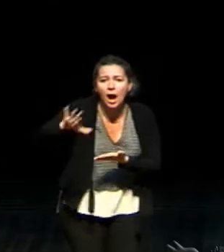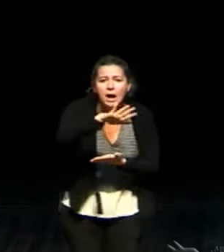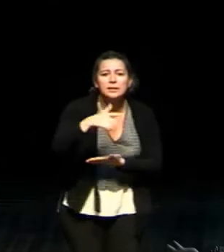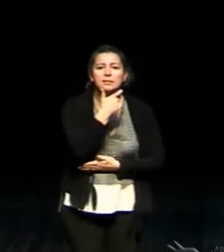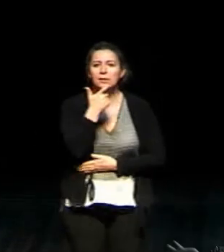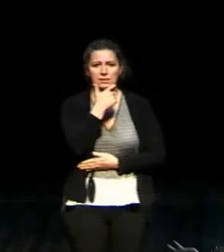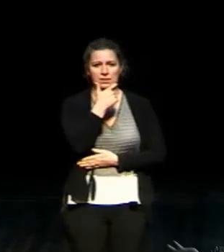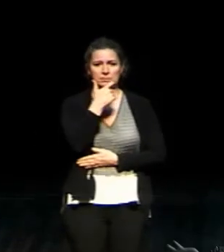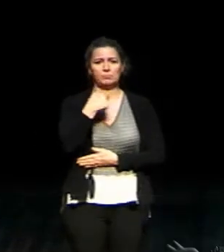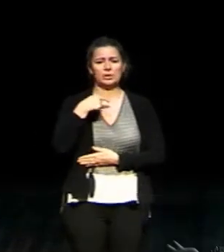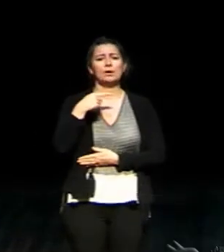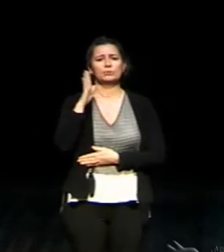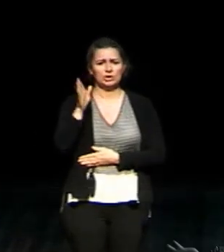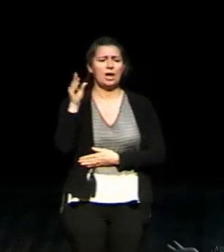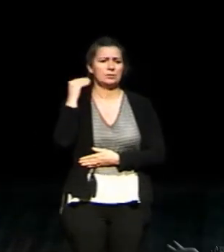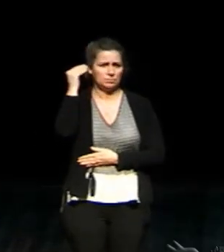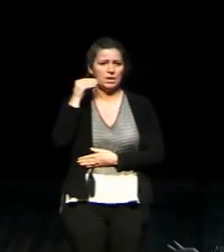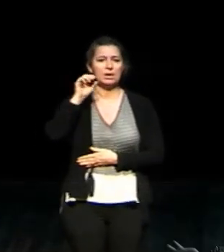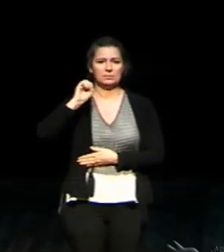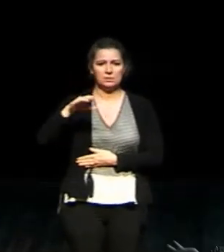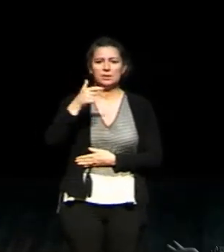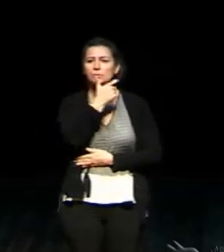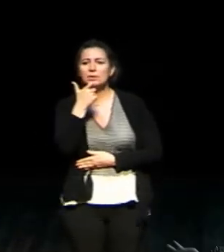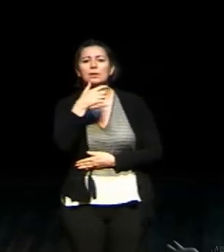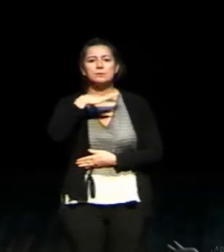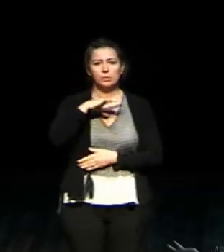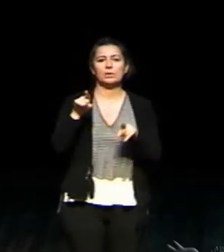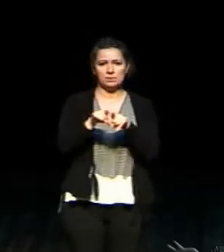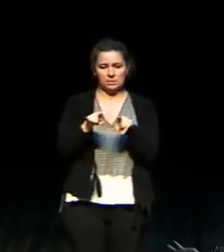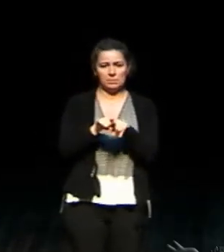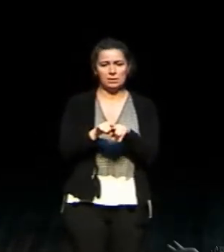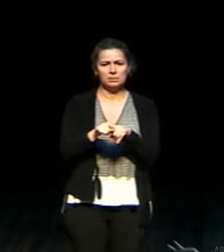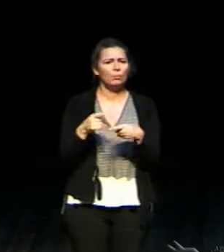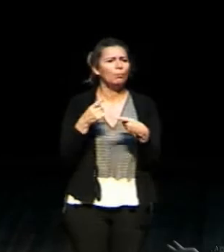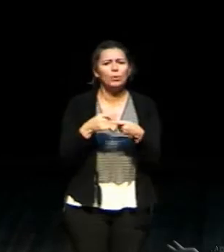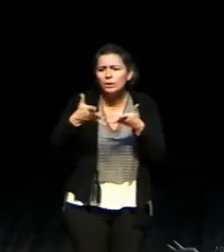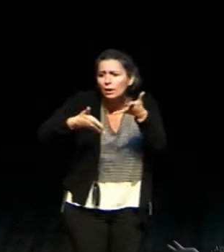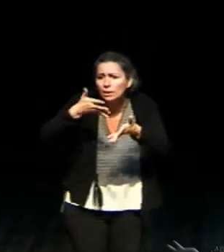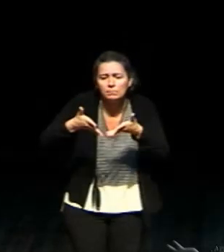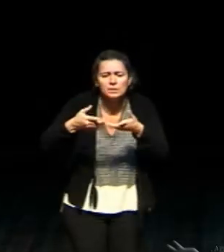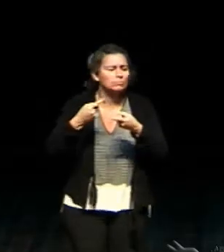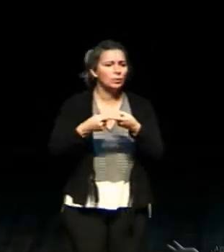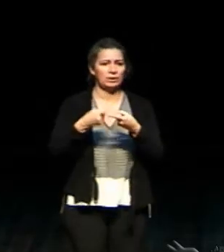E aí começamos a estudar essa área, essa questão da formação também no inglês português,